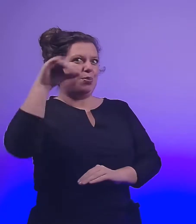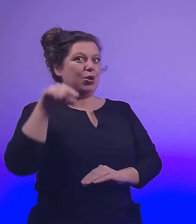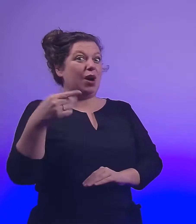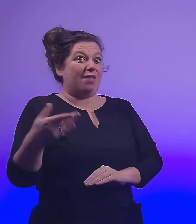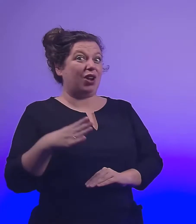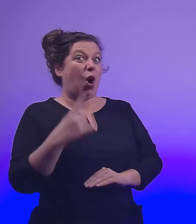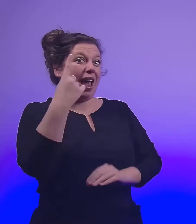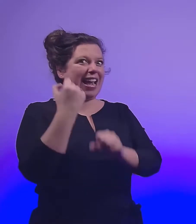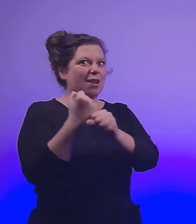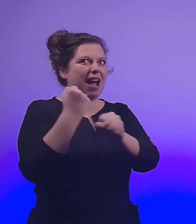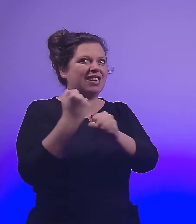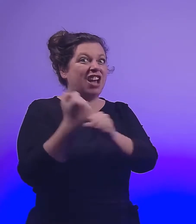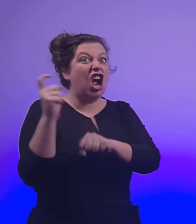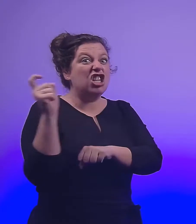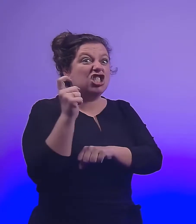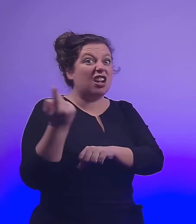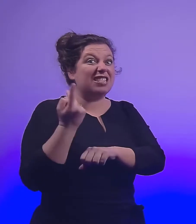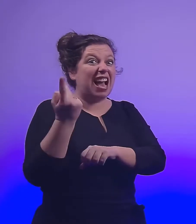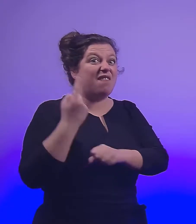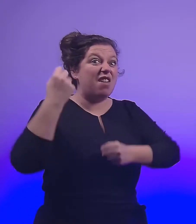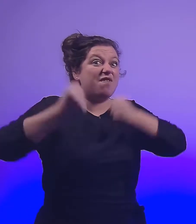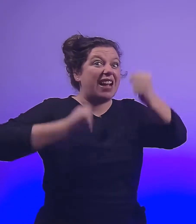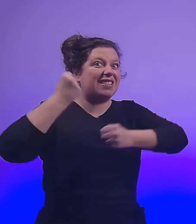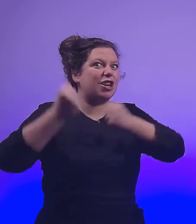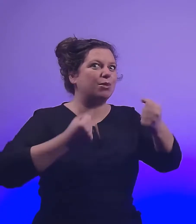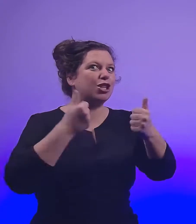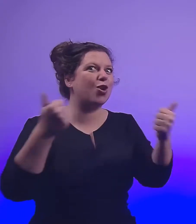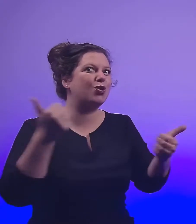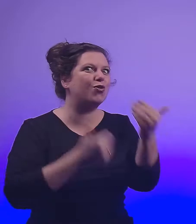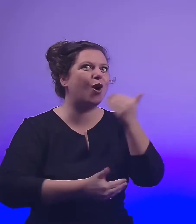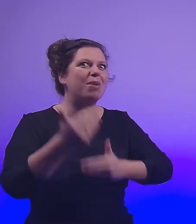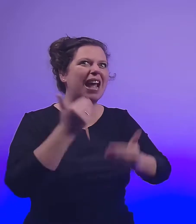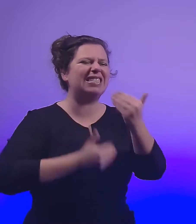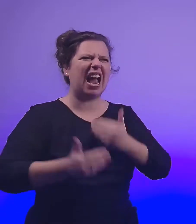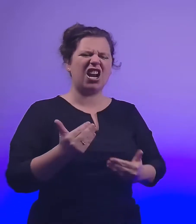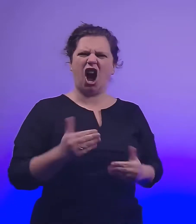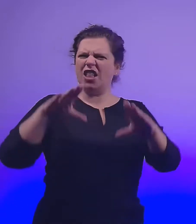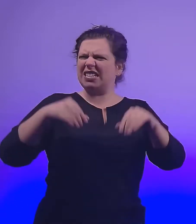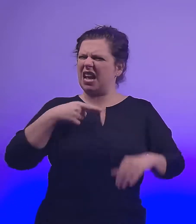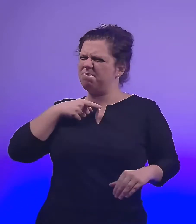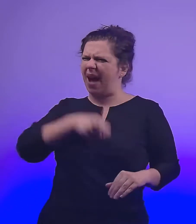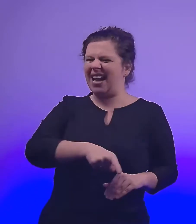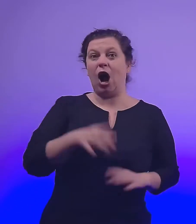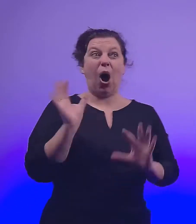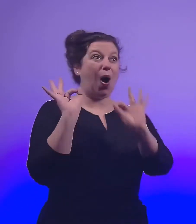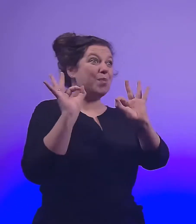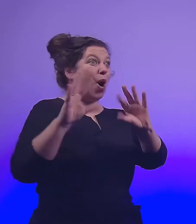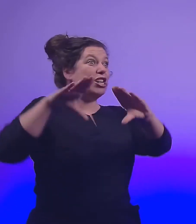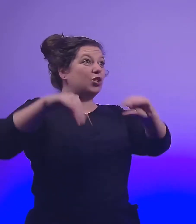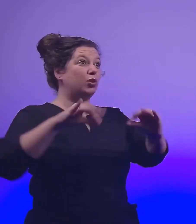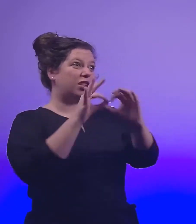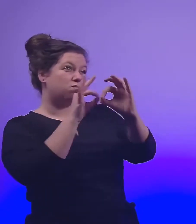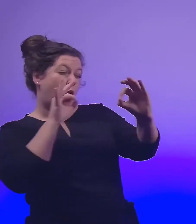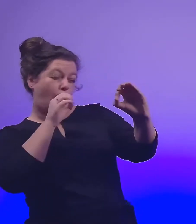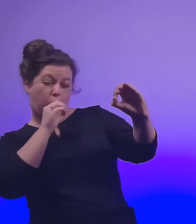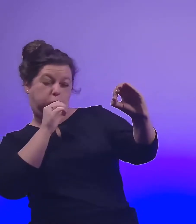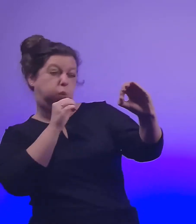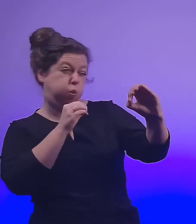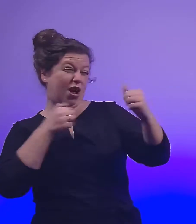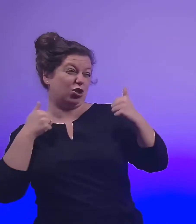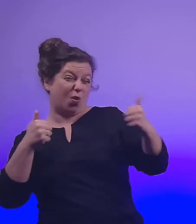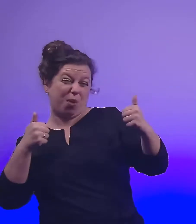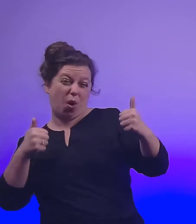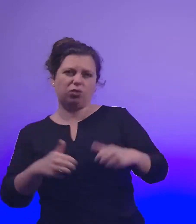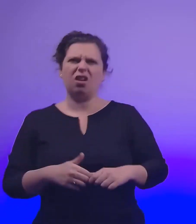meteen echt vechten. Dus dan moet ik goed voorbereid zijn. Nou, dat deed echt pijn, hoor, Olly. Oh, mooi. Dan doet je het supergoed. Nou, Olly, dat is echt niet